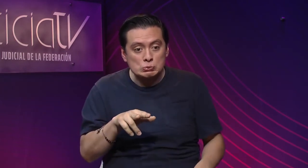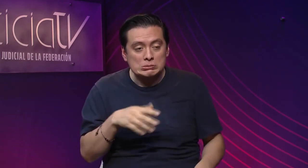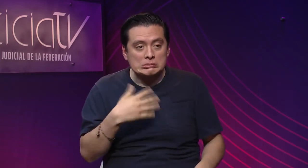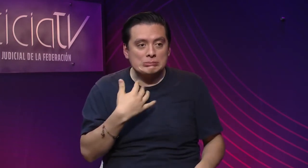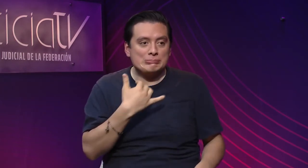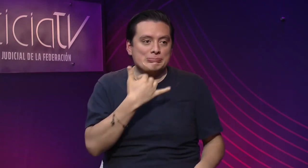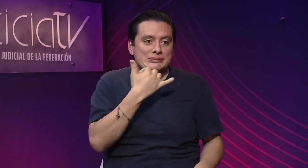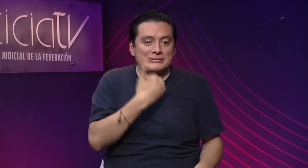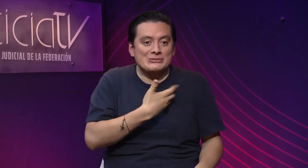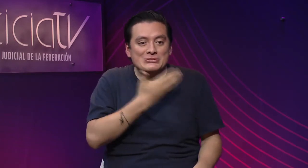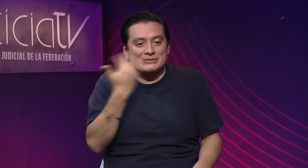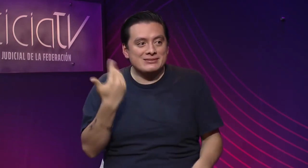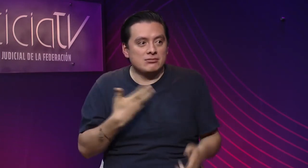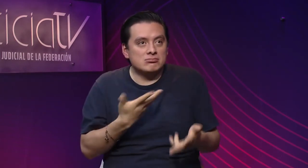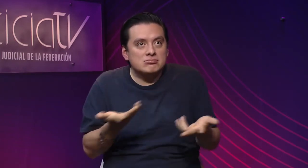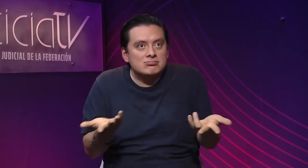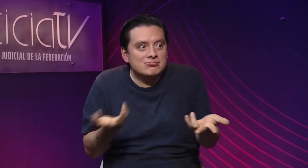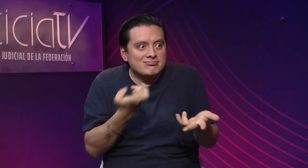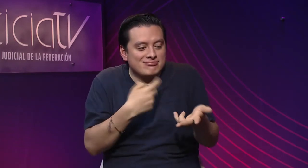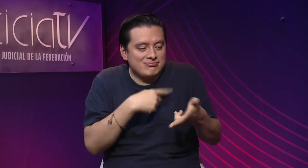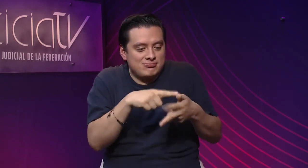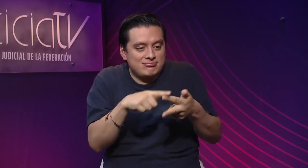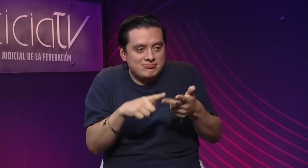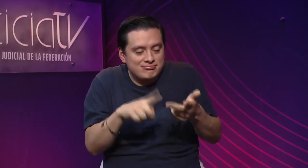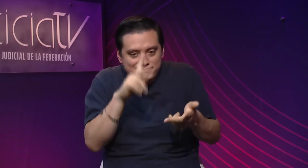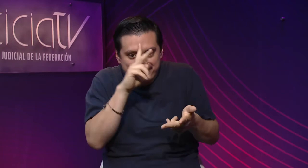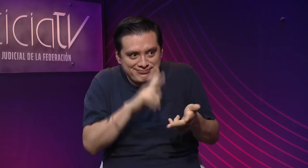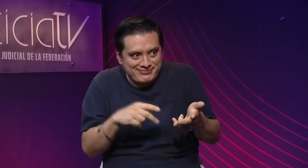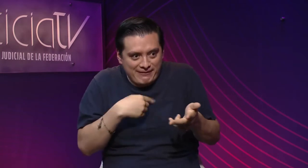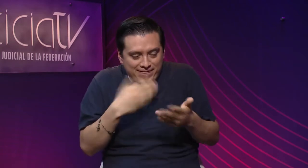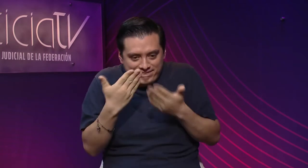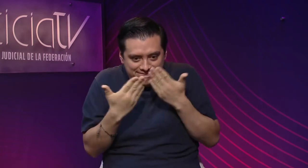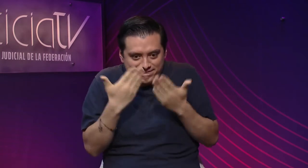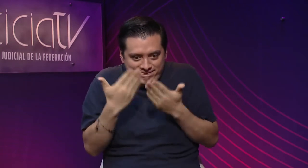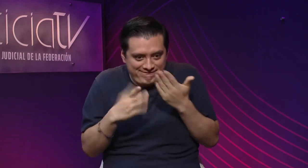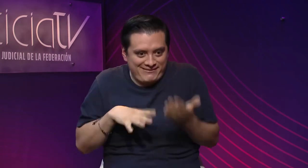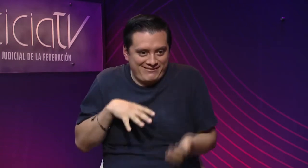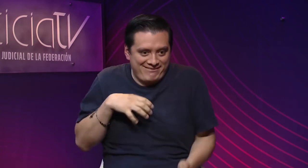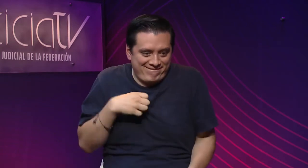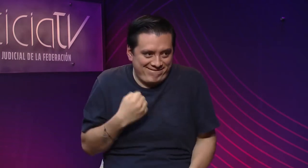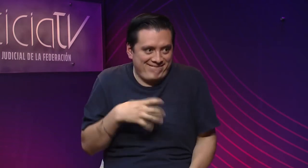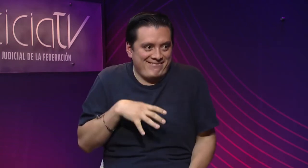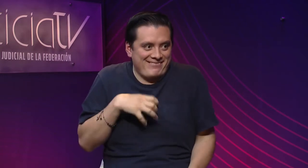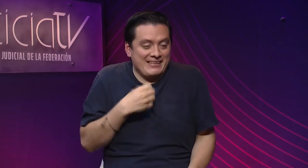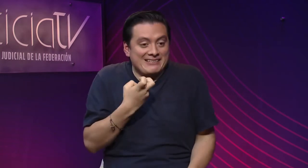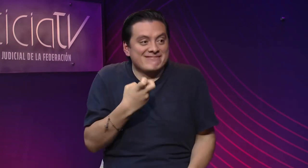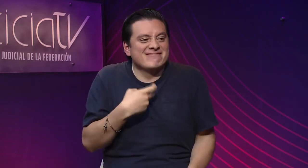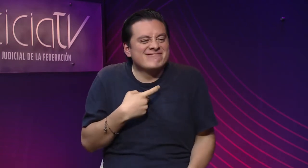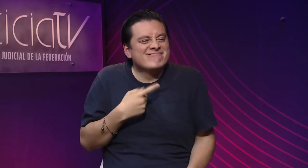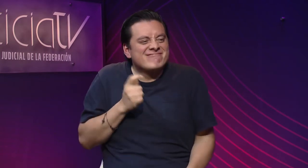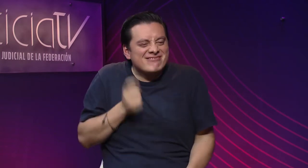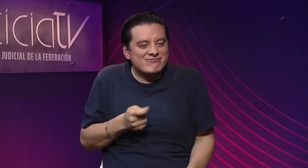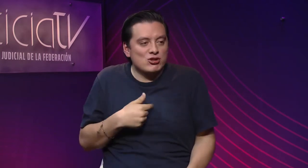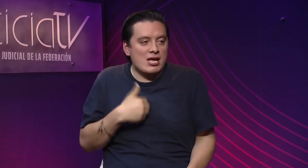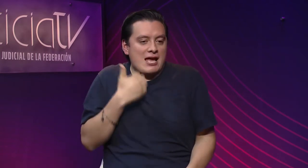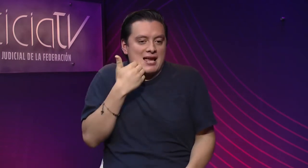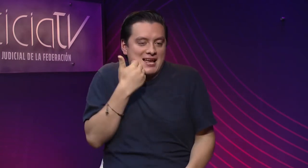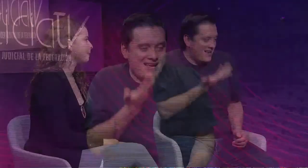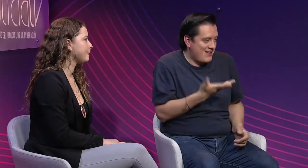español, el inglés sería una tercera lengua. Sí. Y el maestro me dijo, perdón, es que no sabía. Sí, evidentemente para mí acceder al inglés sería